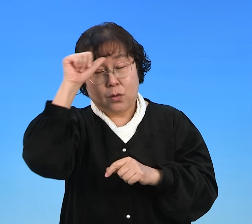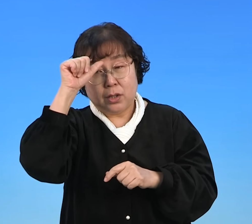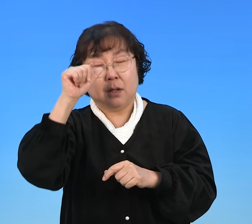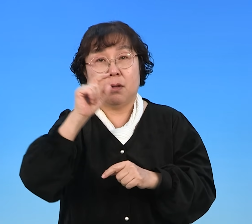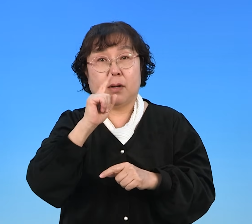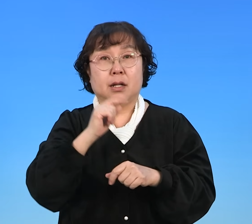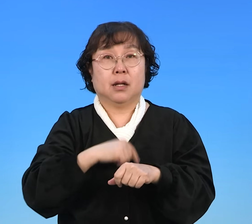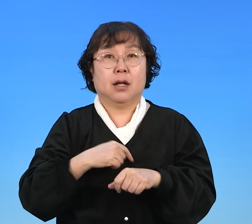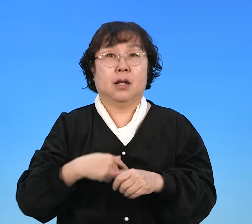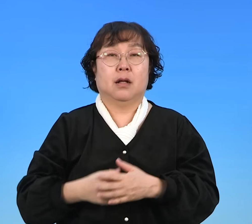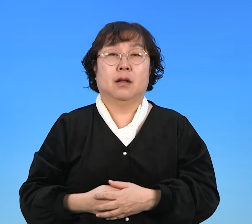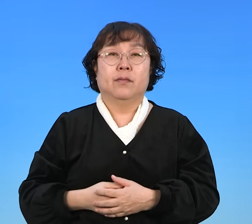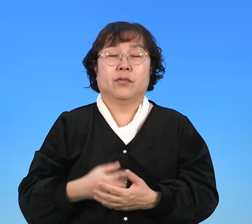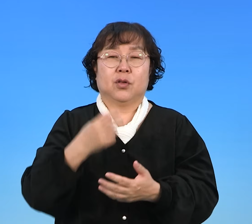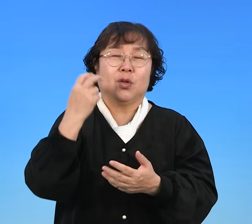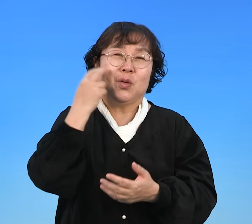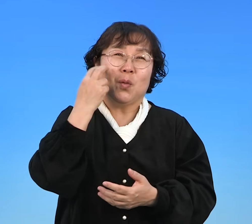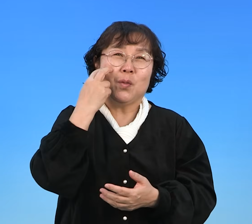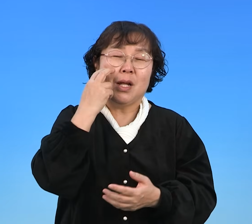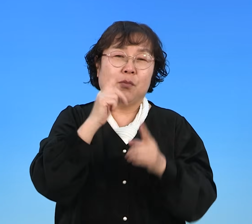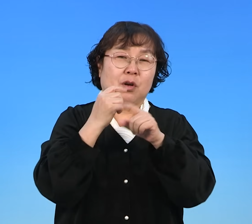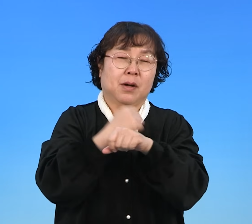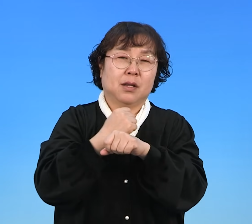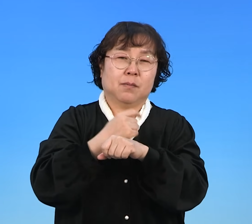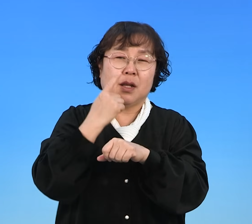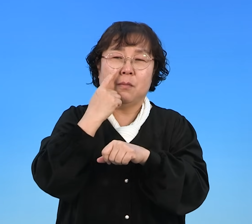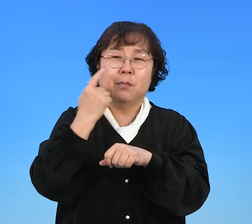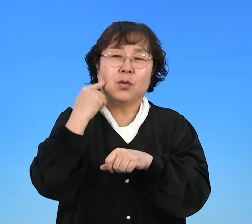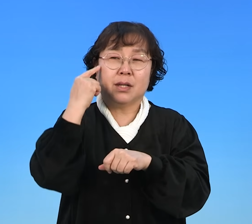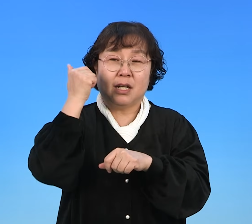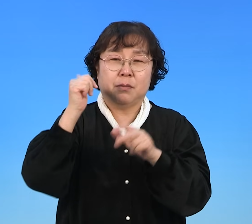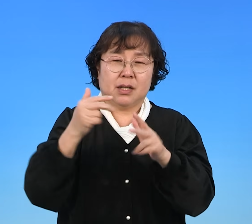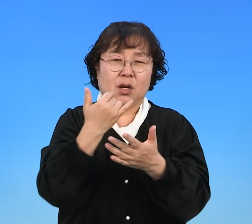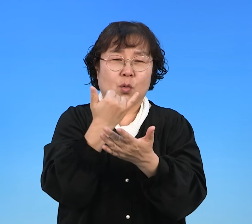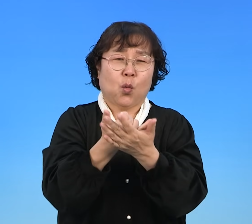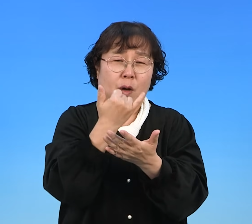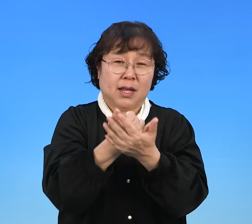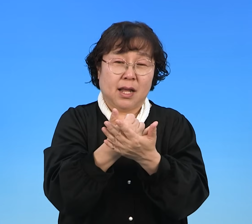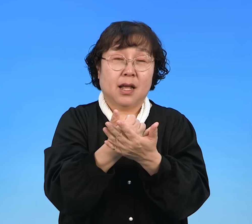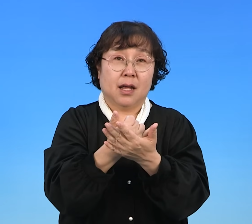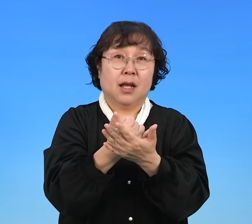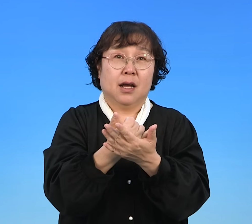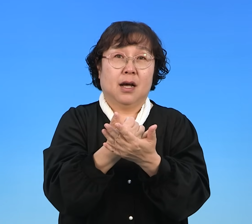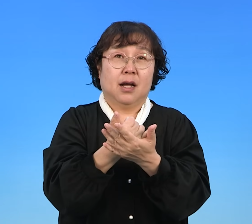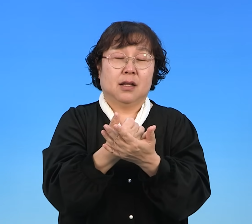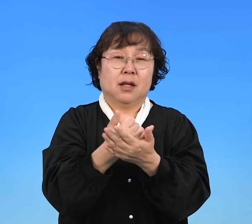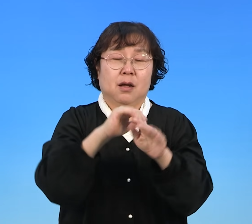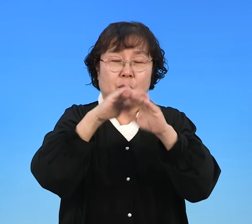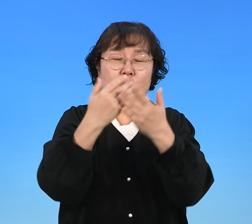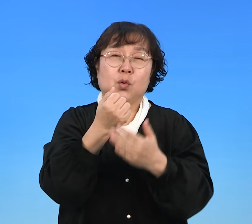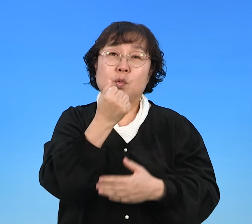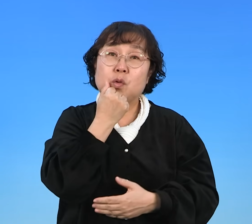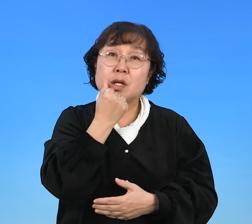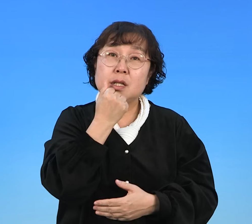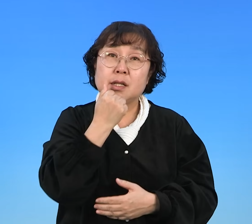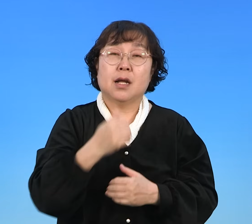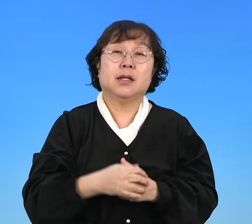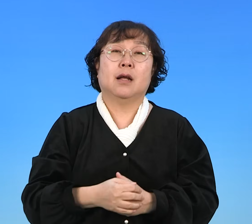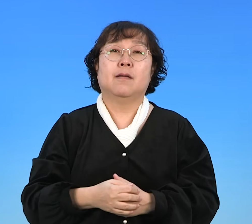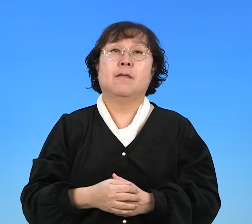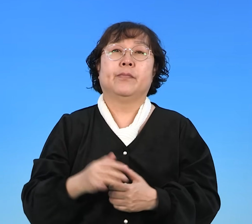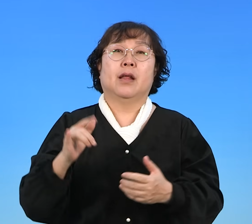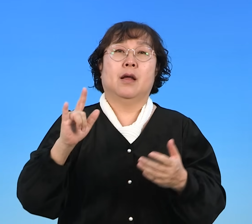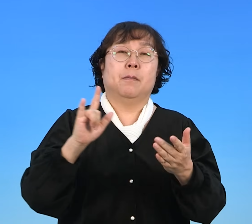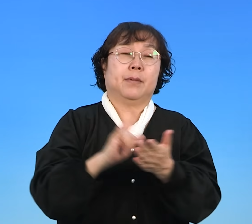목사님 이제 고하시네요. 다 웃었어요. 저도 웃고. 근데 여러분, 비행기 타고